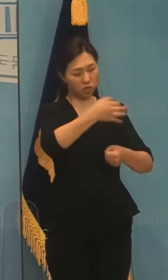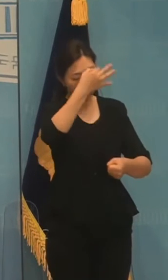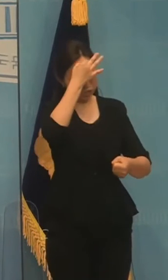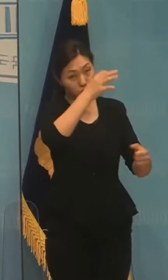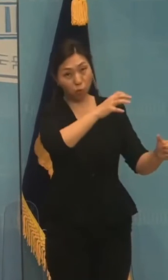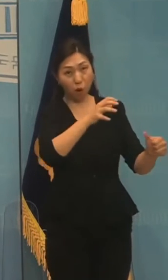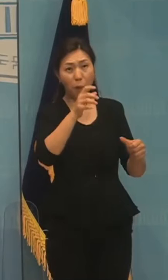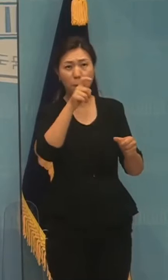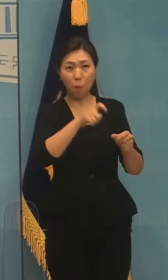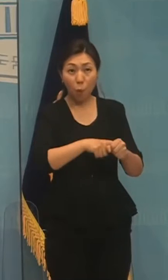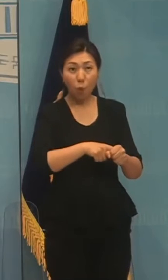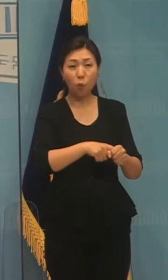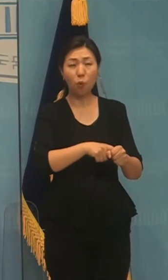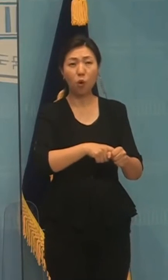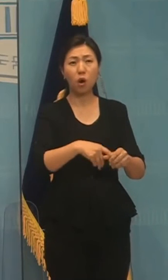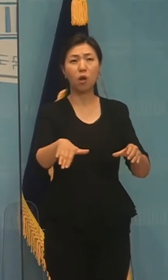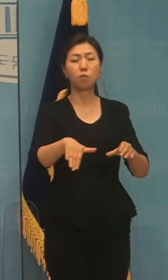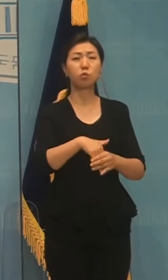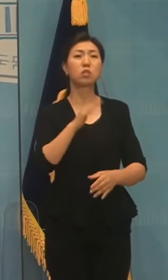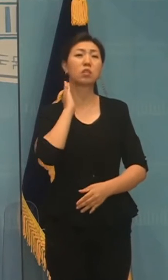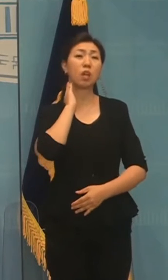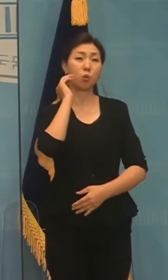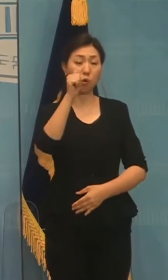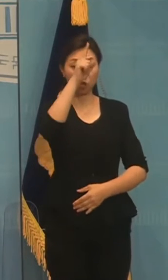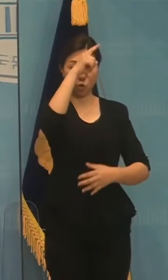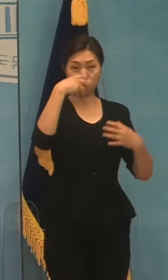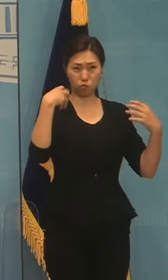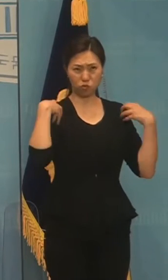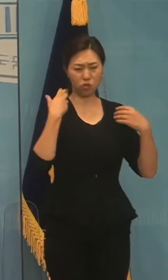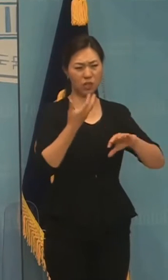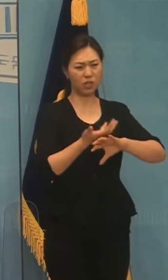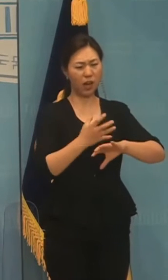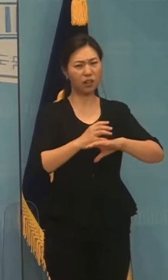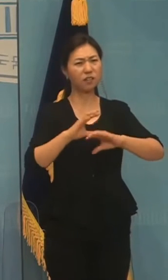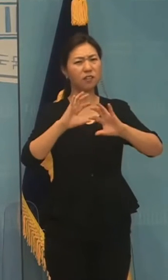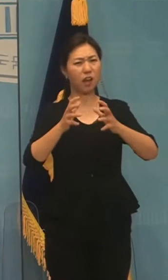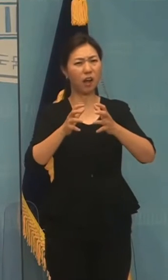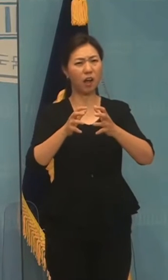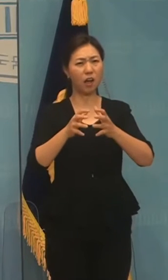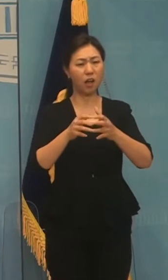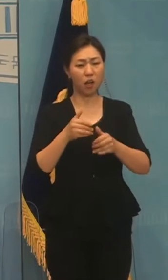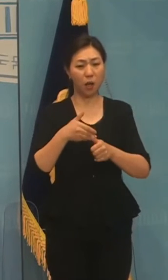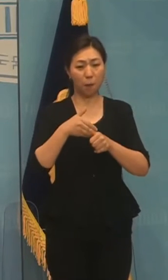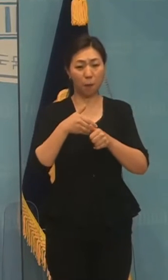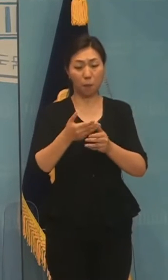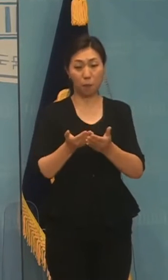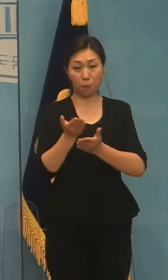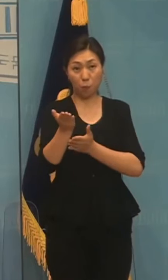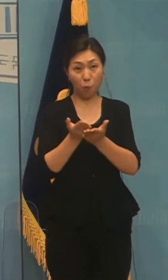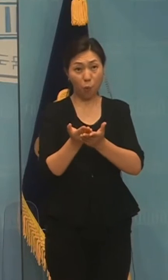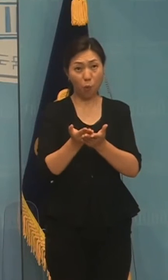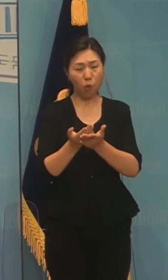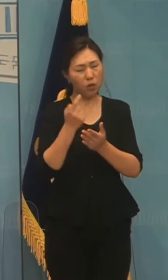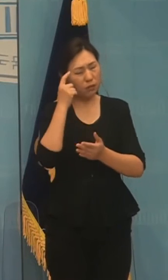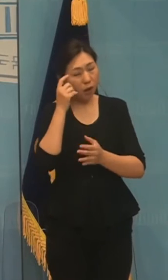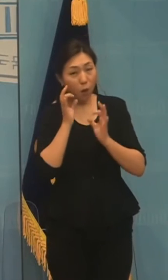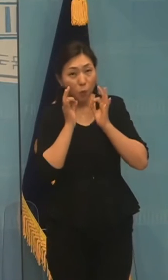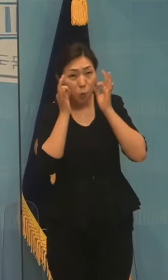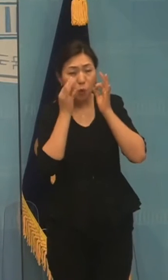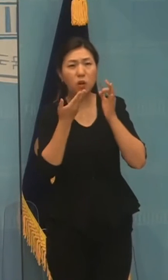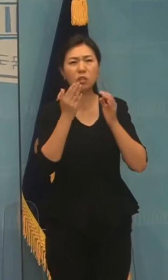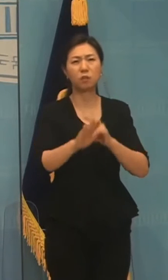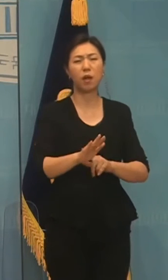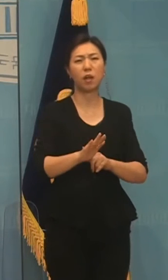위해서 문재인 정부 들어서도 해외 원전 시장에 진출하려 했지만 사양산업이 되어가는 원전